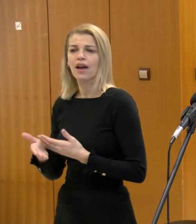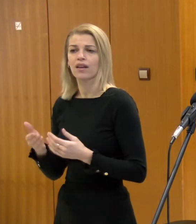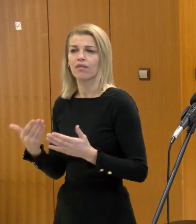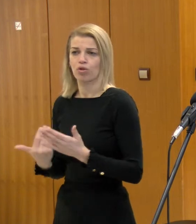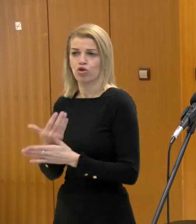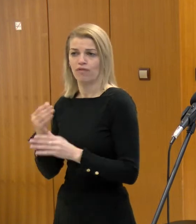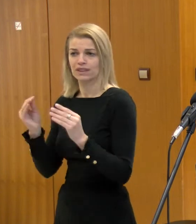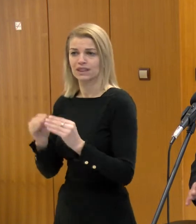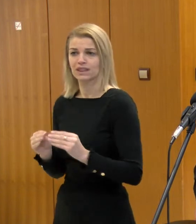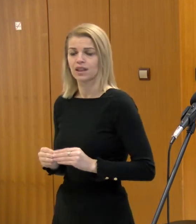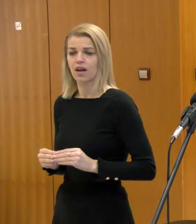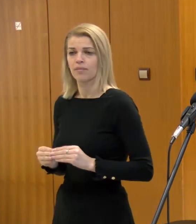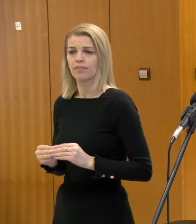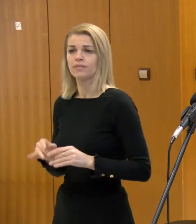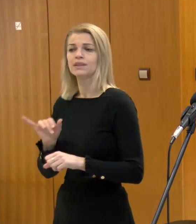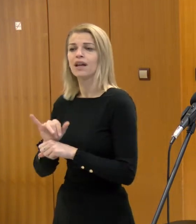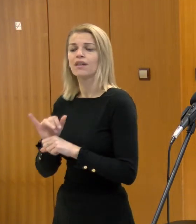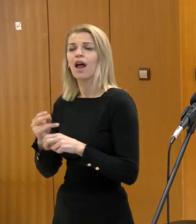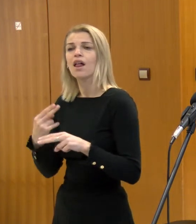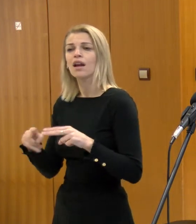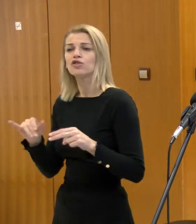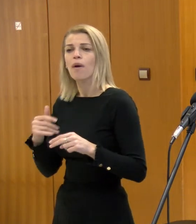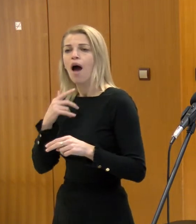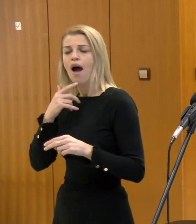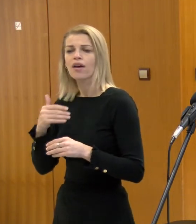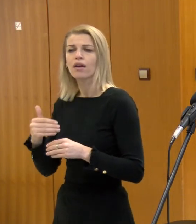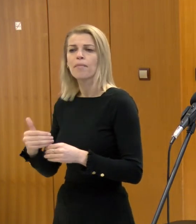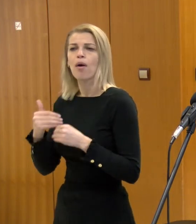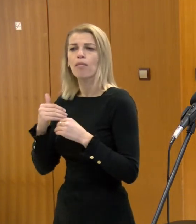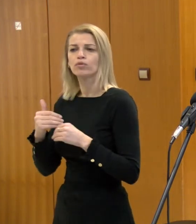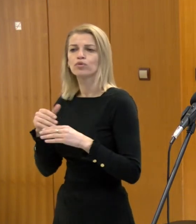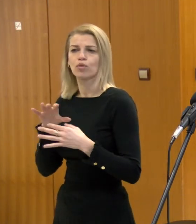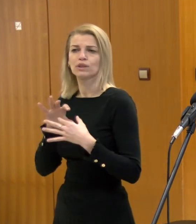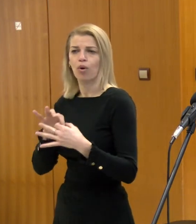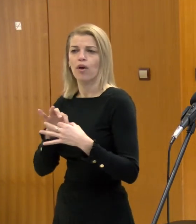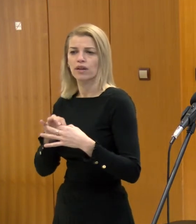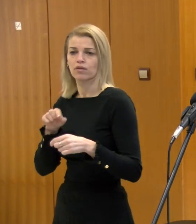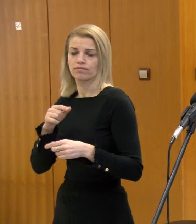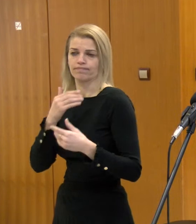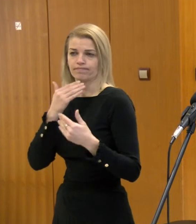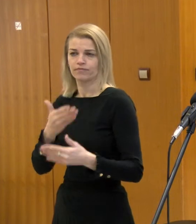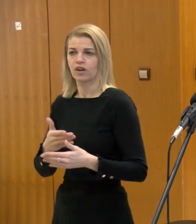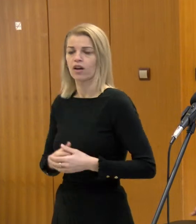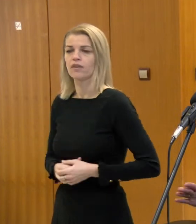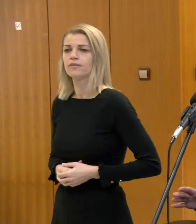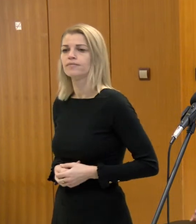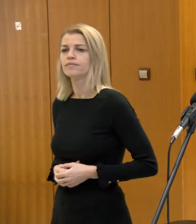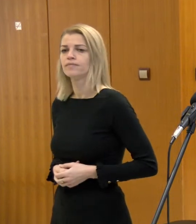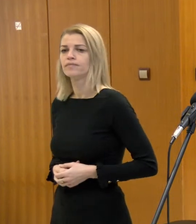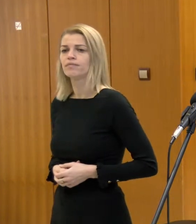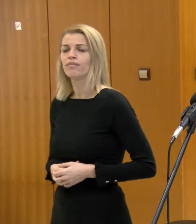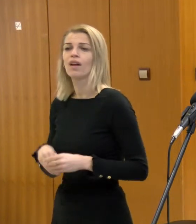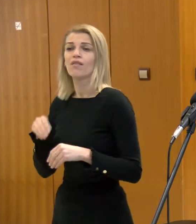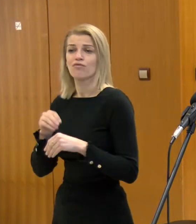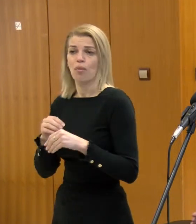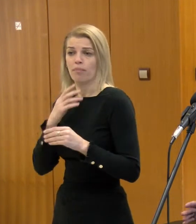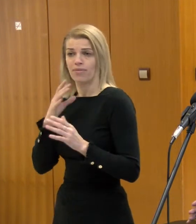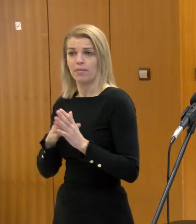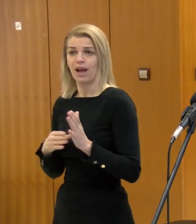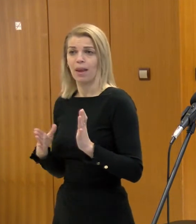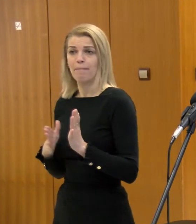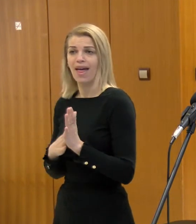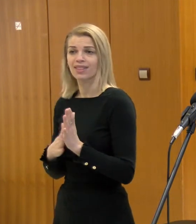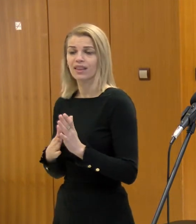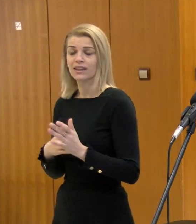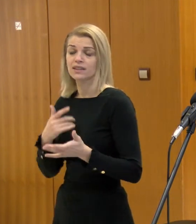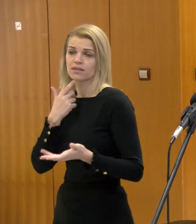novým systémom. Zatiaľ to riešime aj pomocou spojencov, za čo sme vďační. Mantis je jeden z